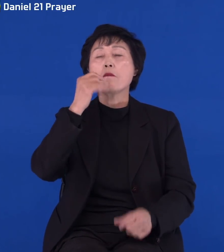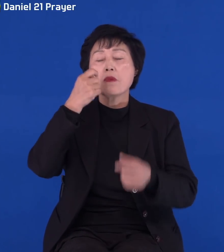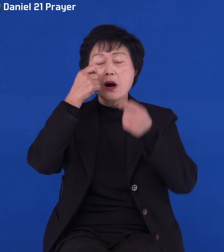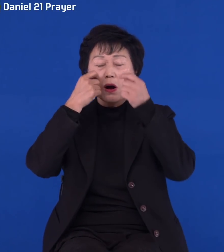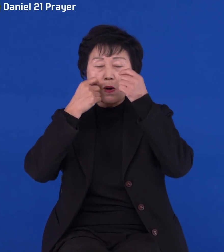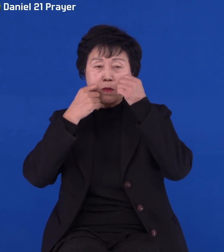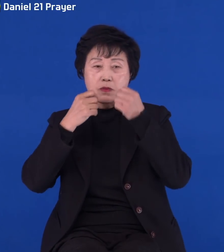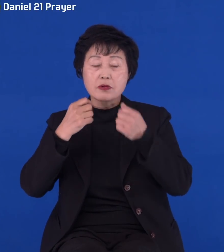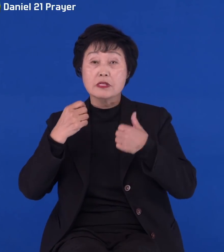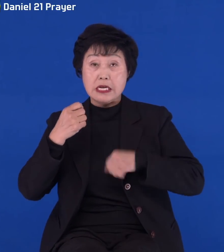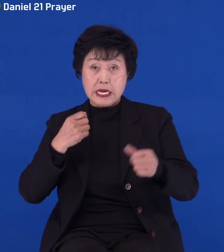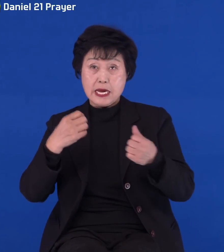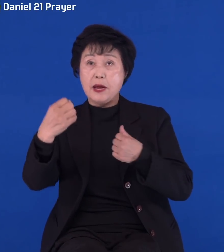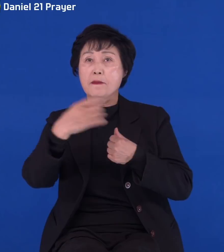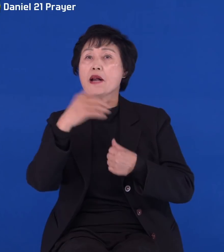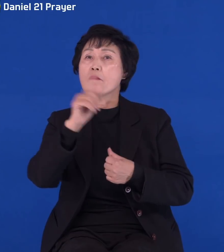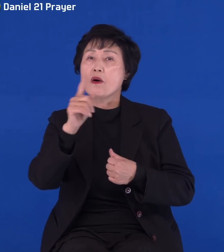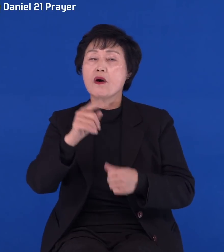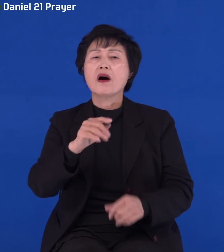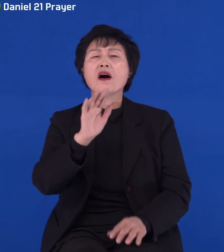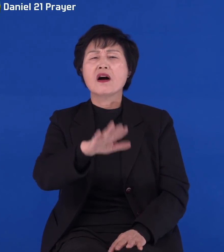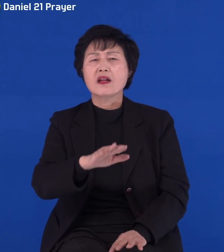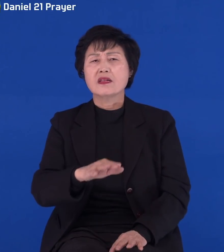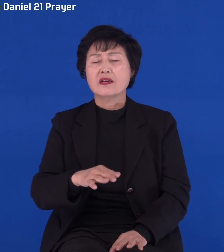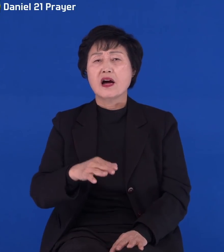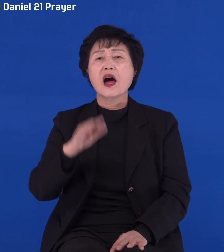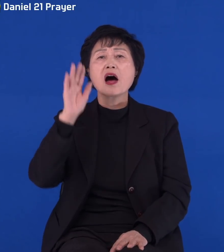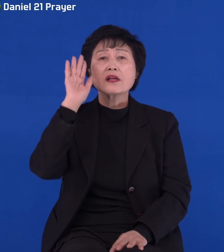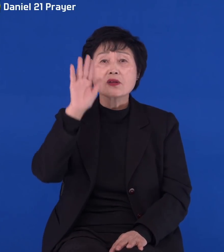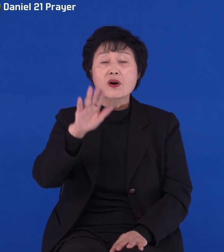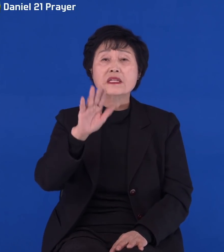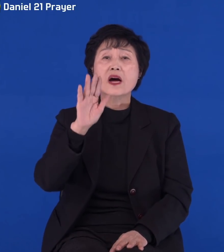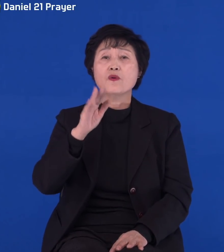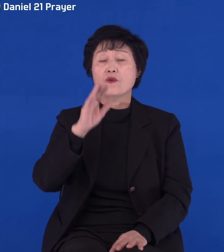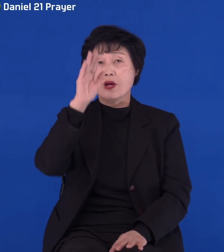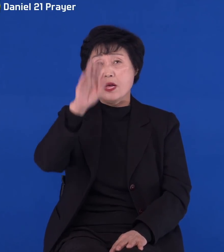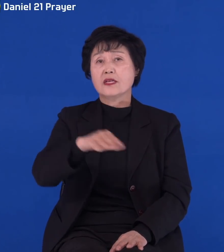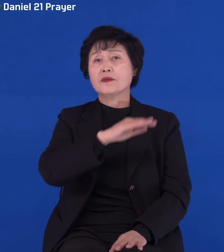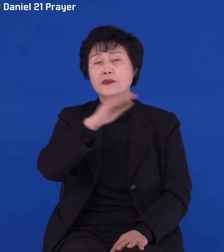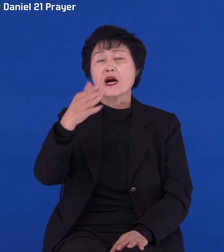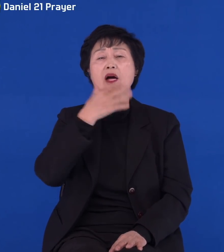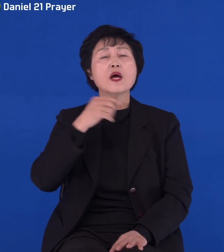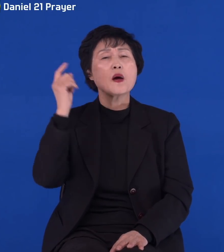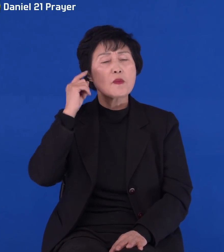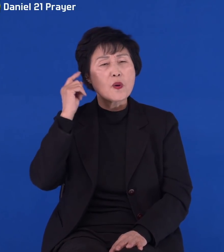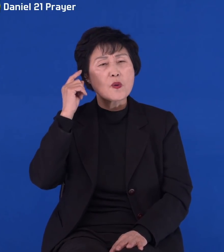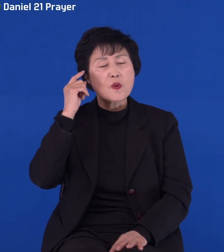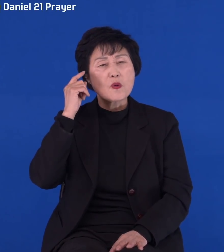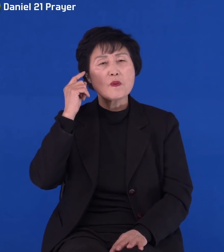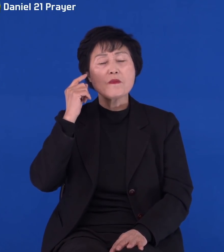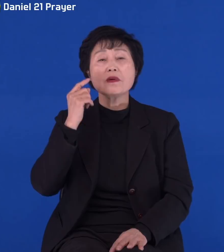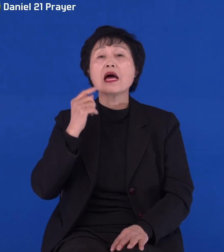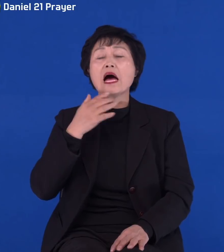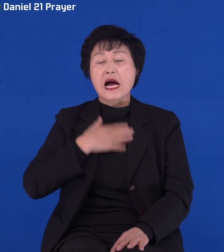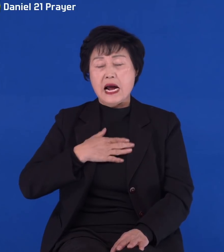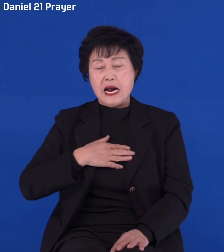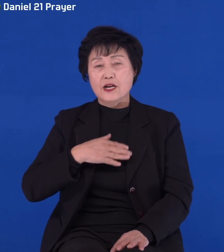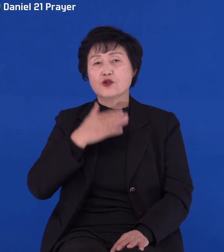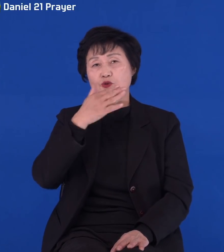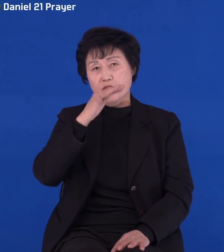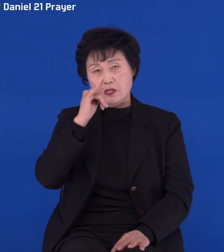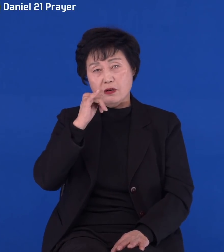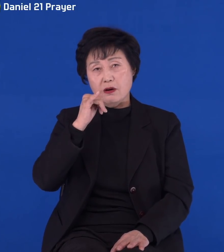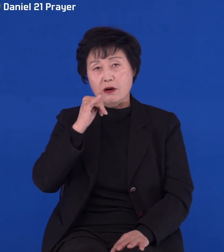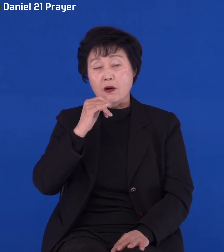십자가 복음을 알게 될 날이 올 거야 라면서 저를 작은 외삼촌 집에 맡기고 떠나버렸어요. 저는 그때 버림받은